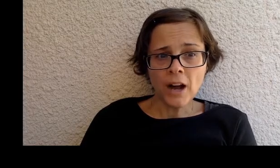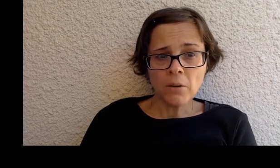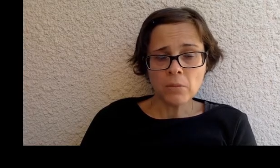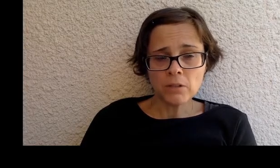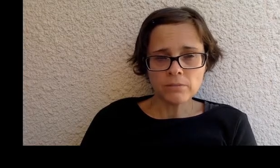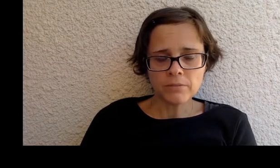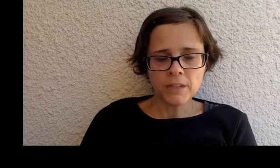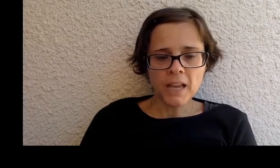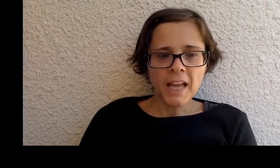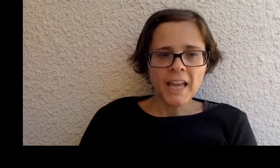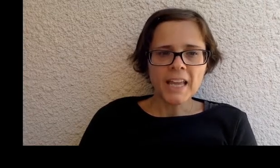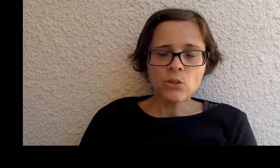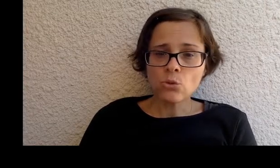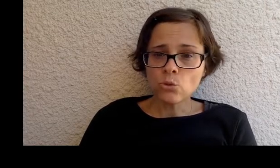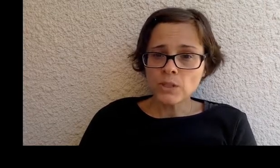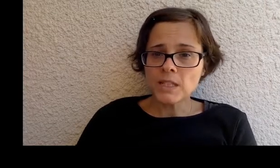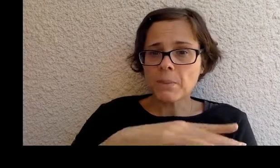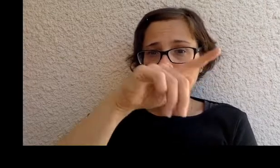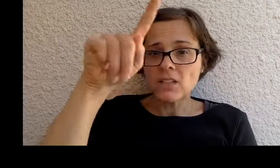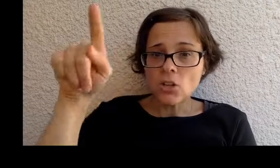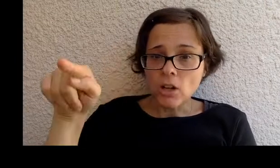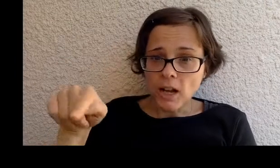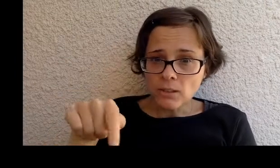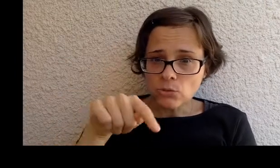une dame. Et